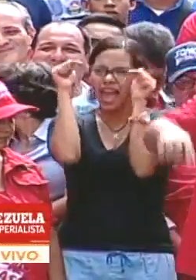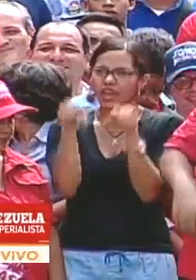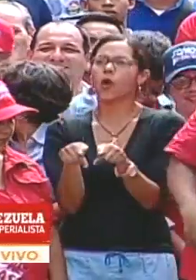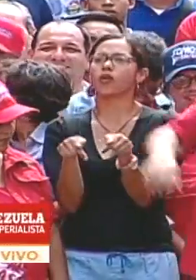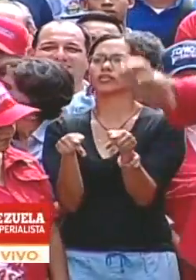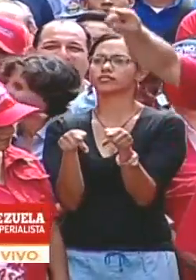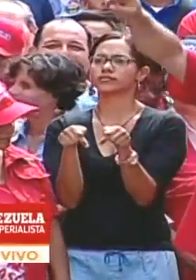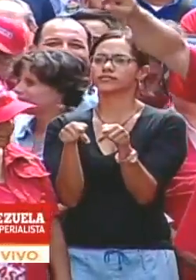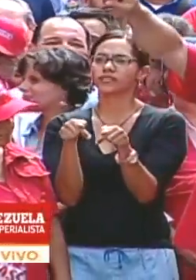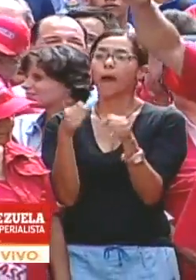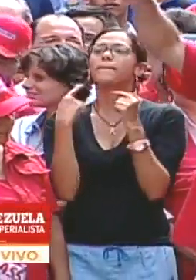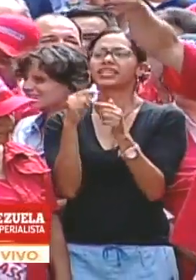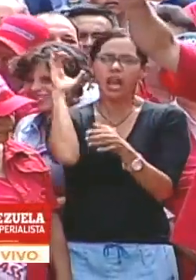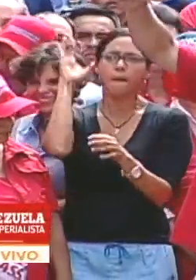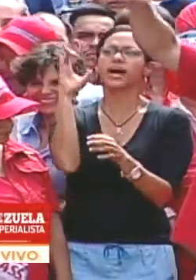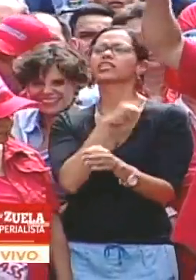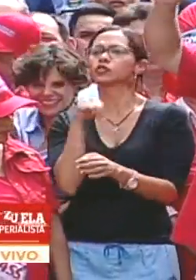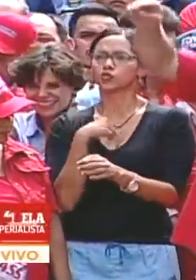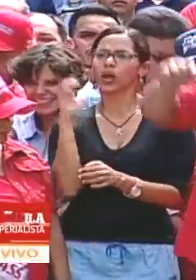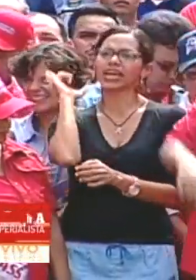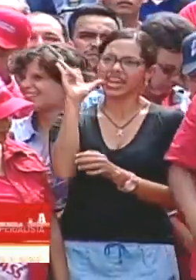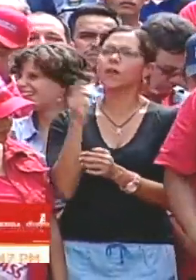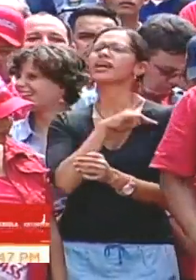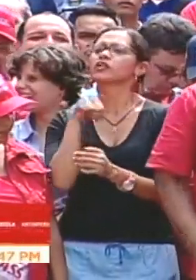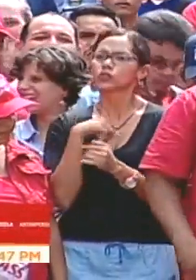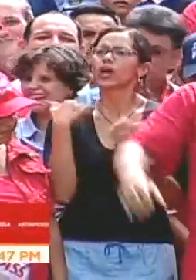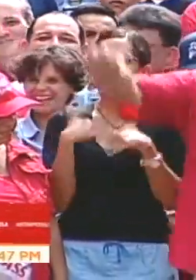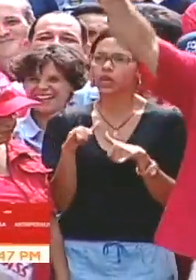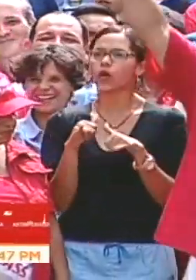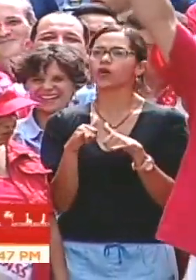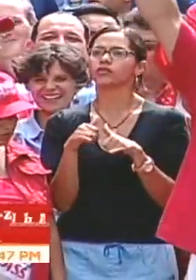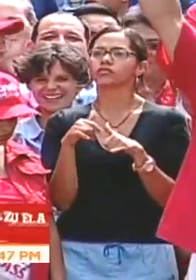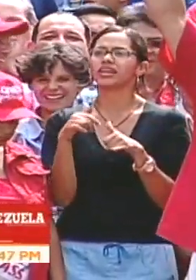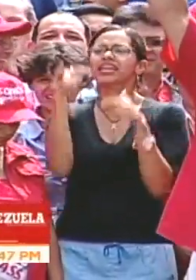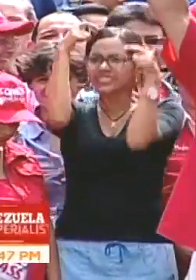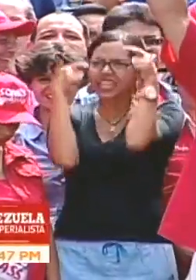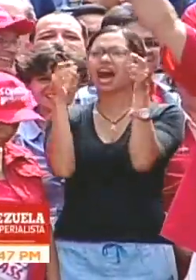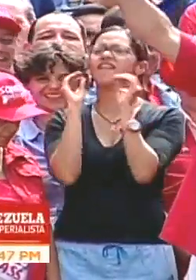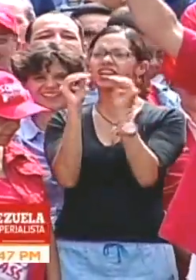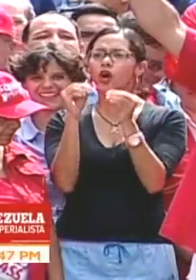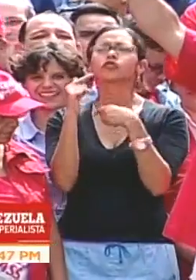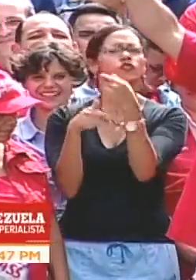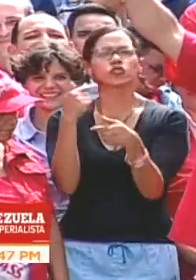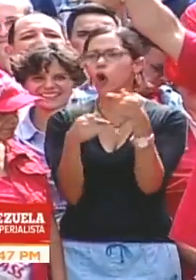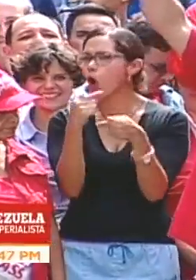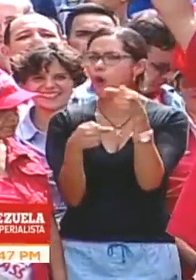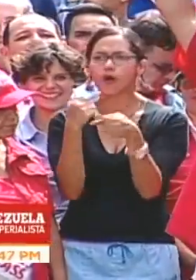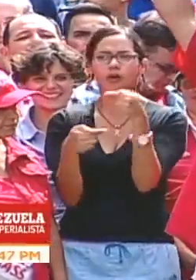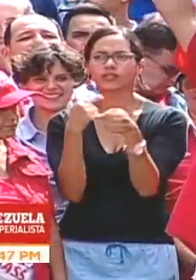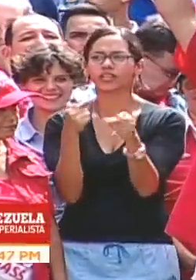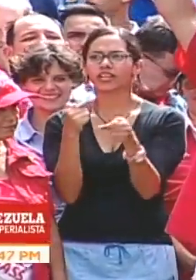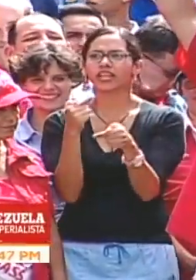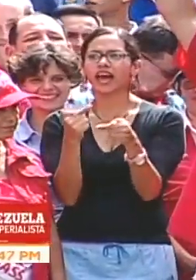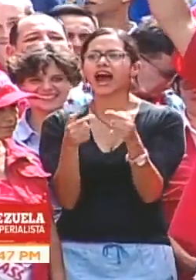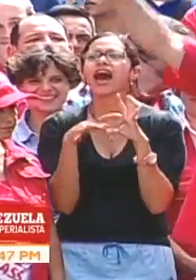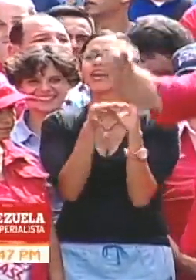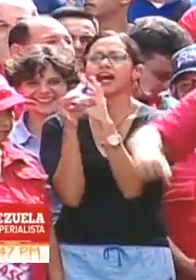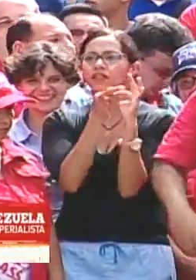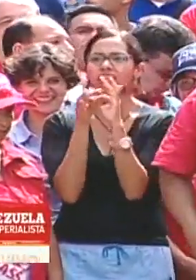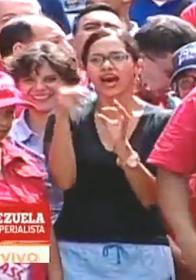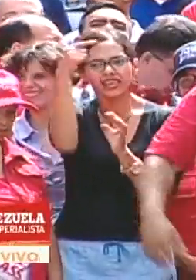el hoy, para tener la patria que nosotros queremos para nuestros hijos. Chávez nos convoca todos los días a la unidad del